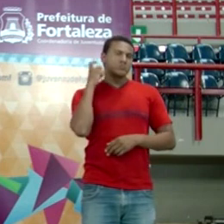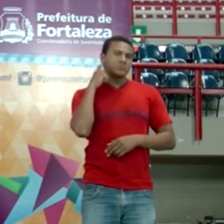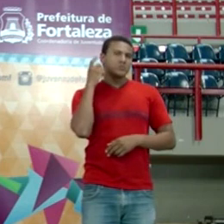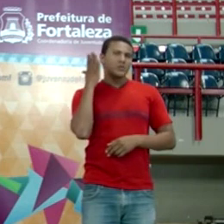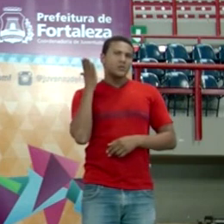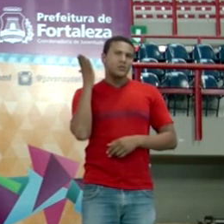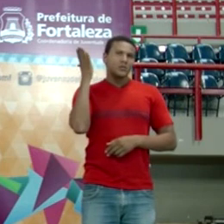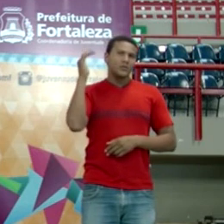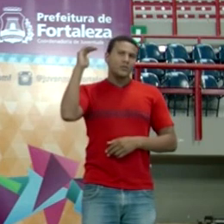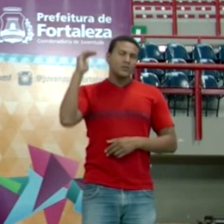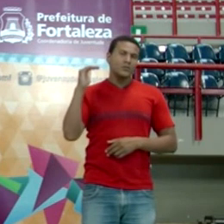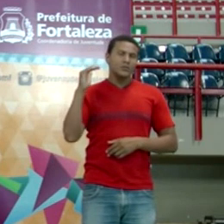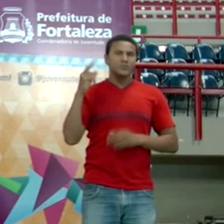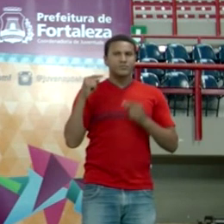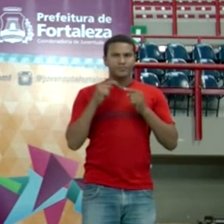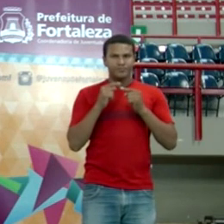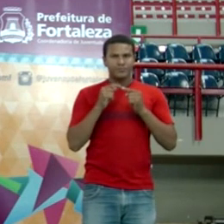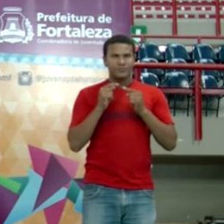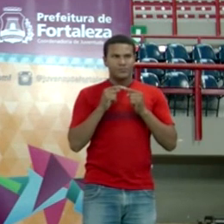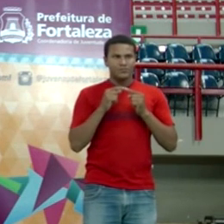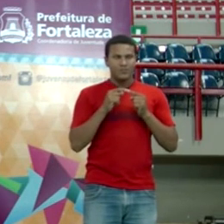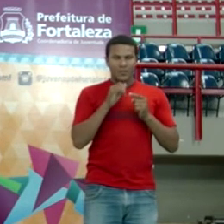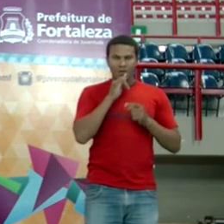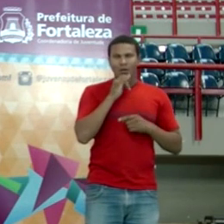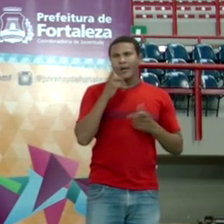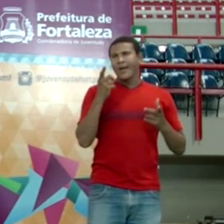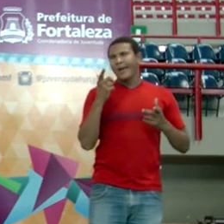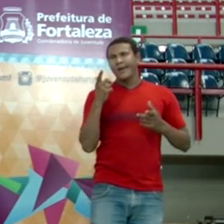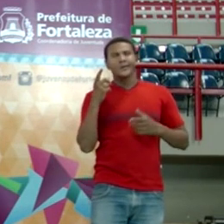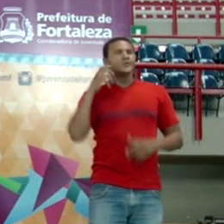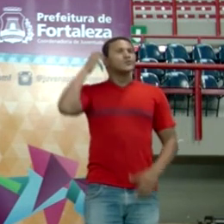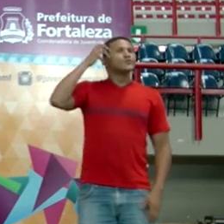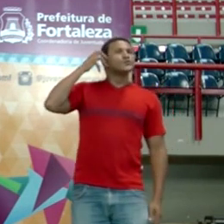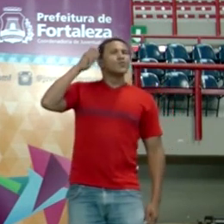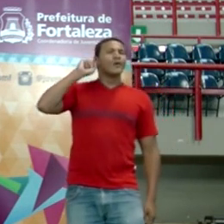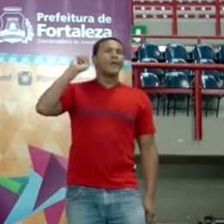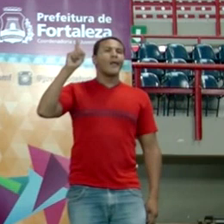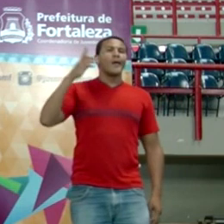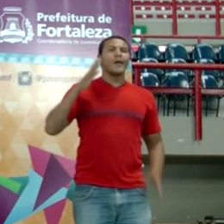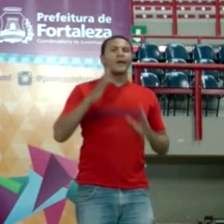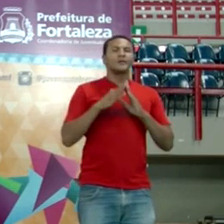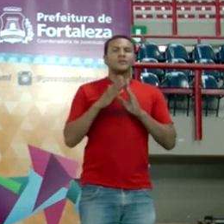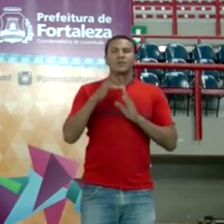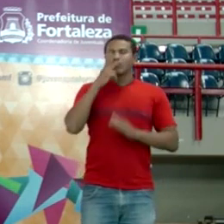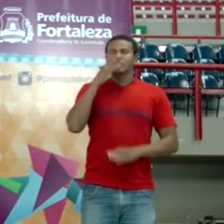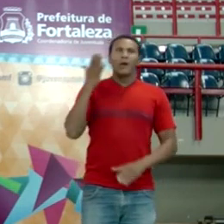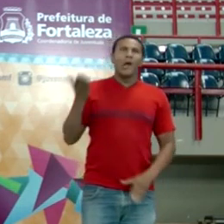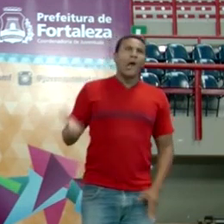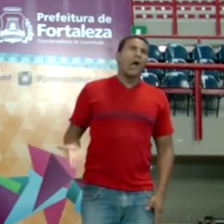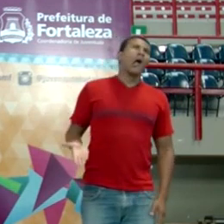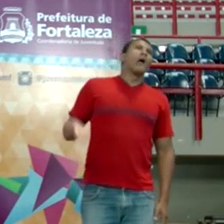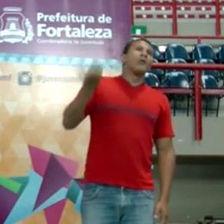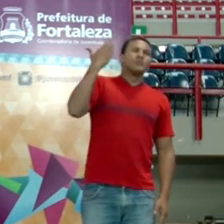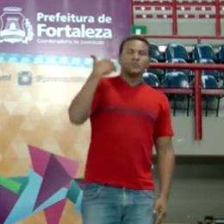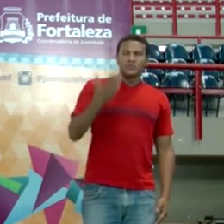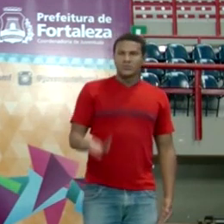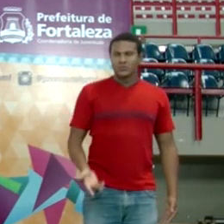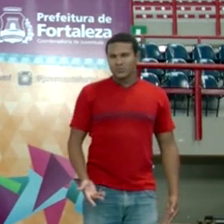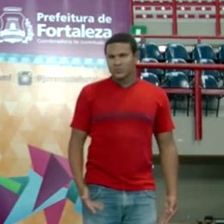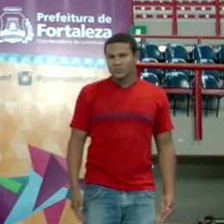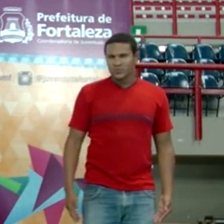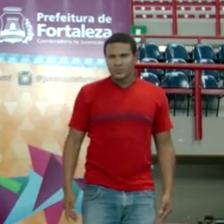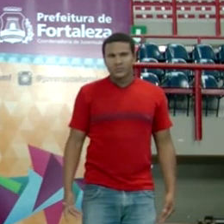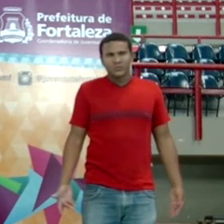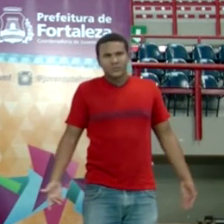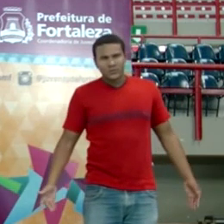assim, a altura do som lá de casa está muito alta, sei lá.